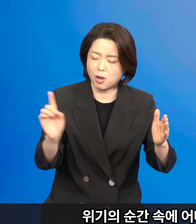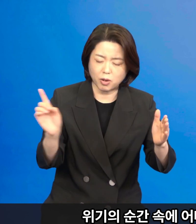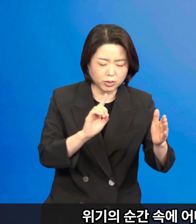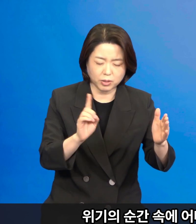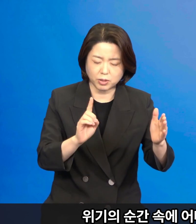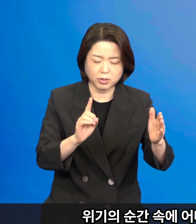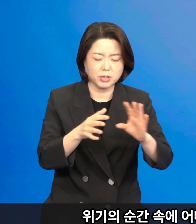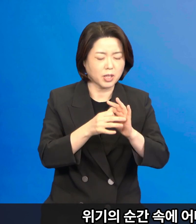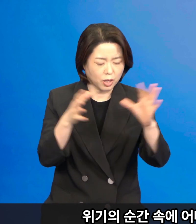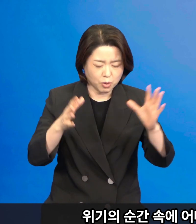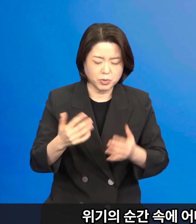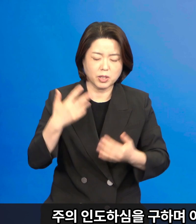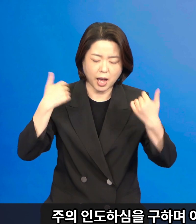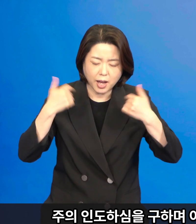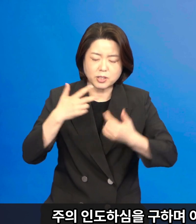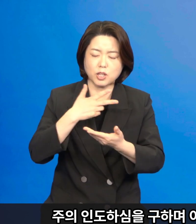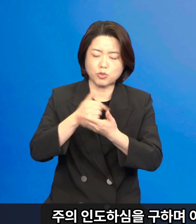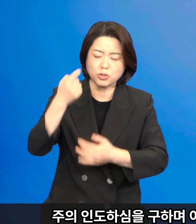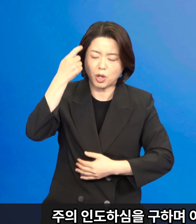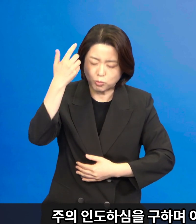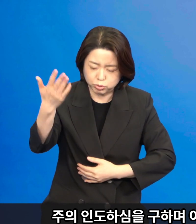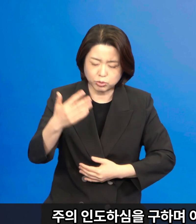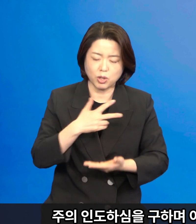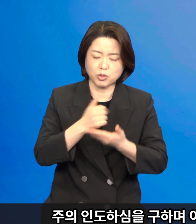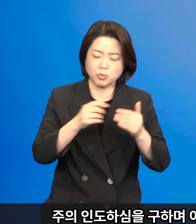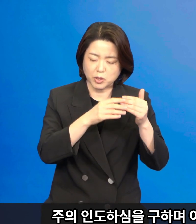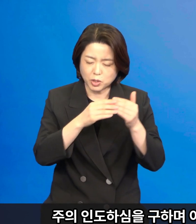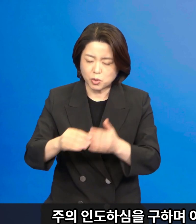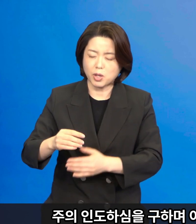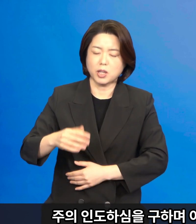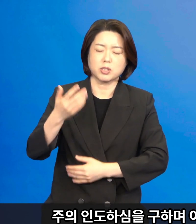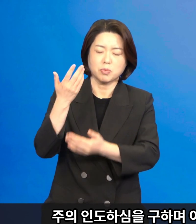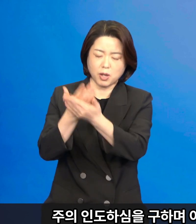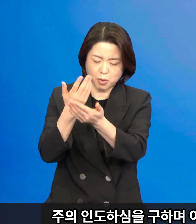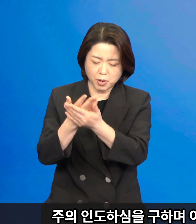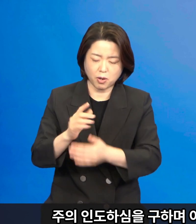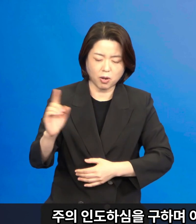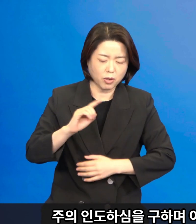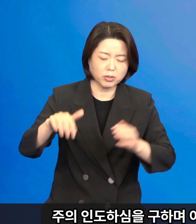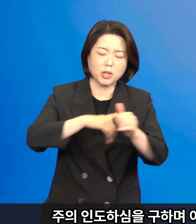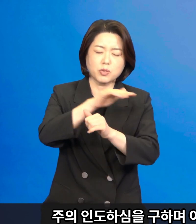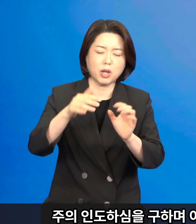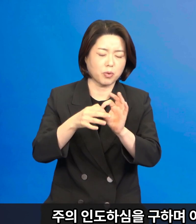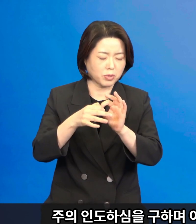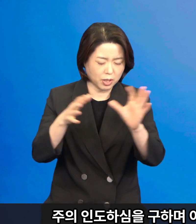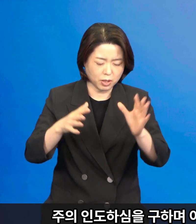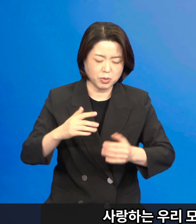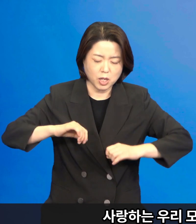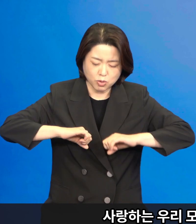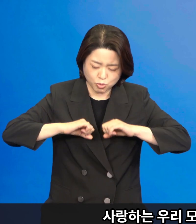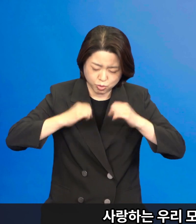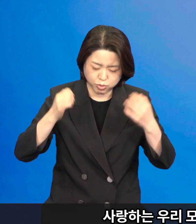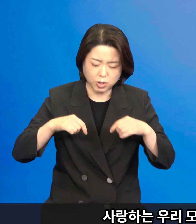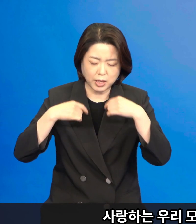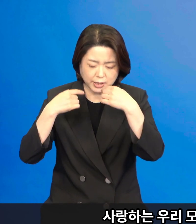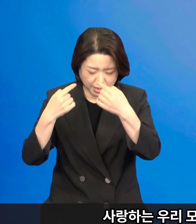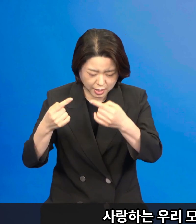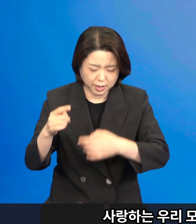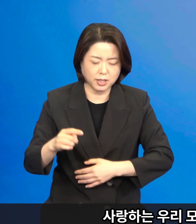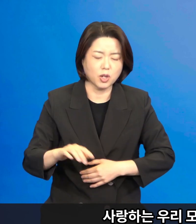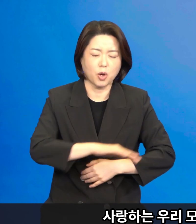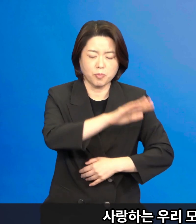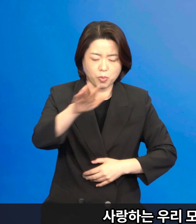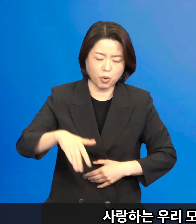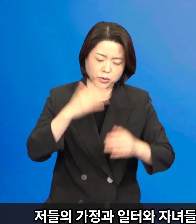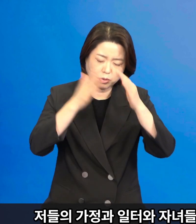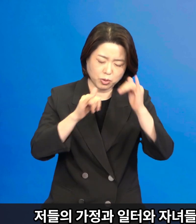늘 주님께 물으며 주의 인도하심을 구하며 어떠한 상황에도 순종하기로 나아가는 사랑하는 우리 모든